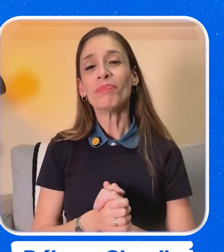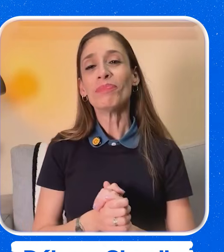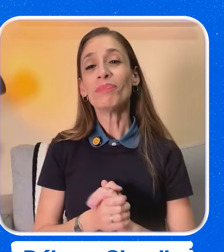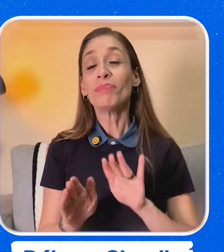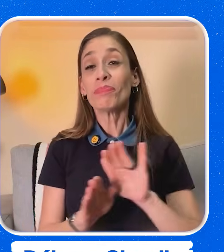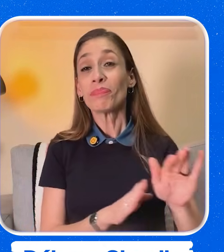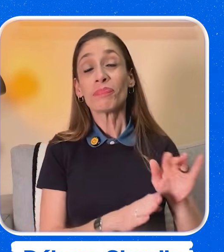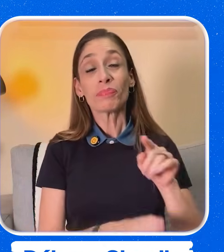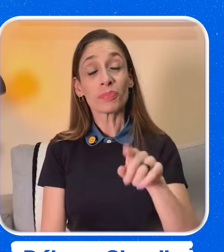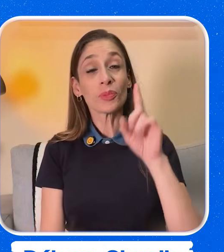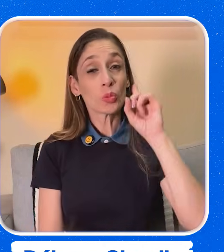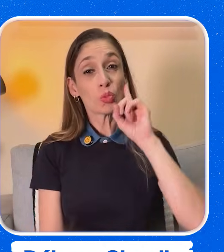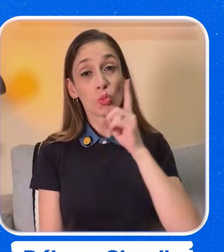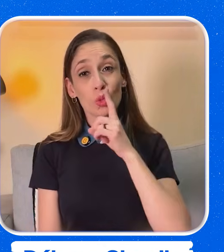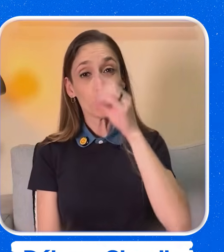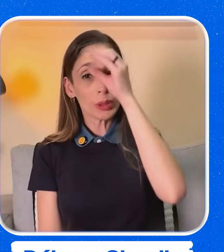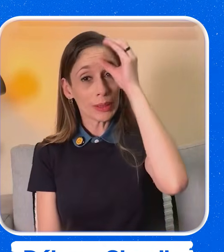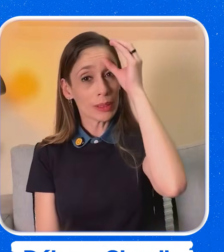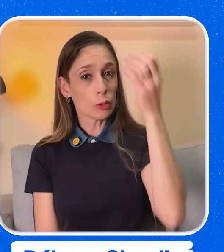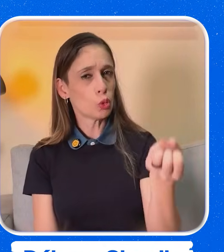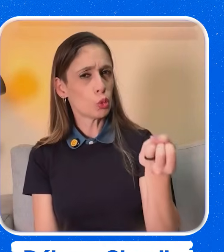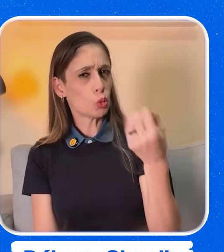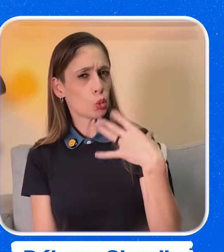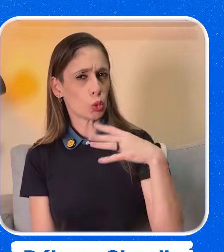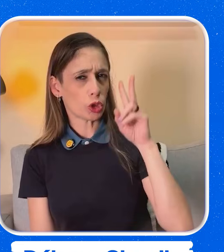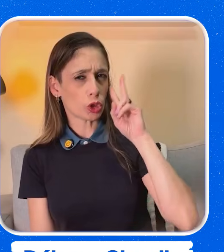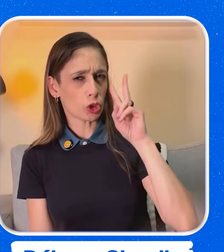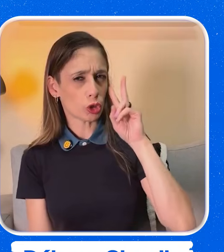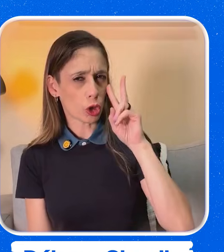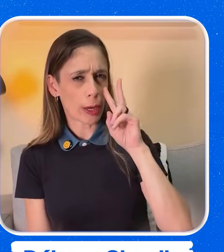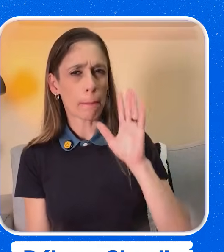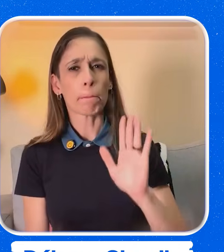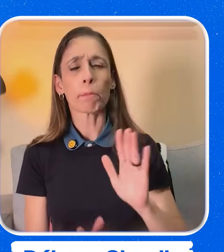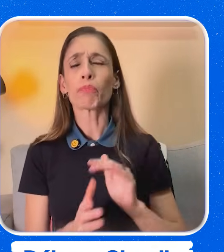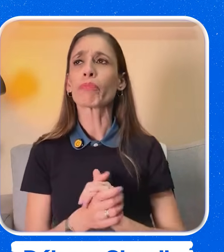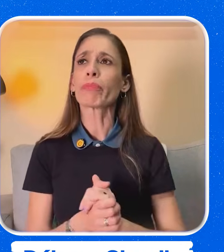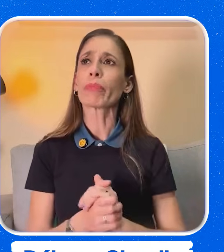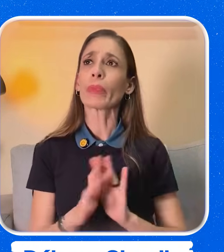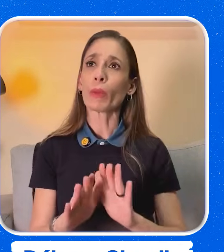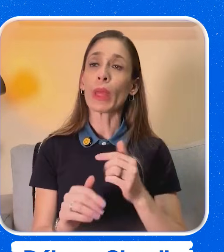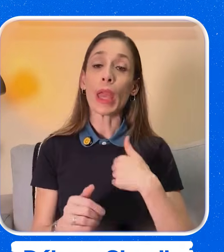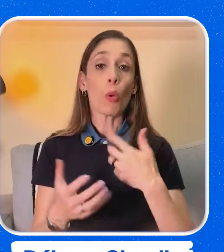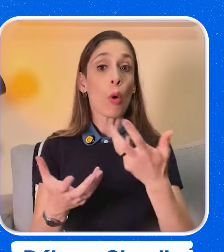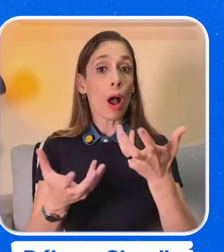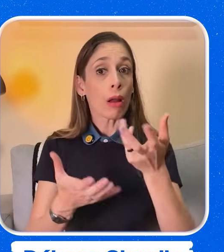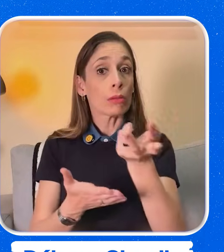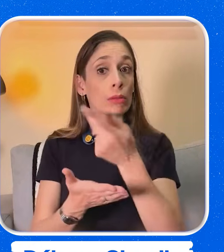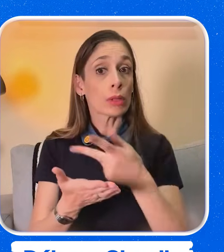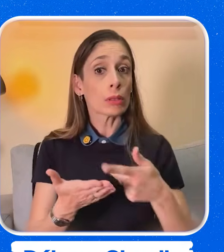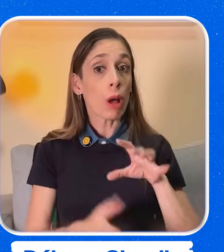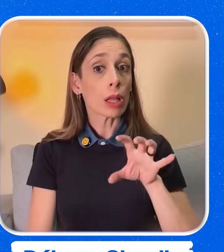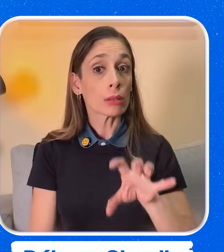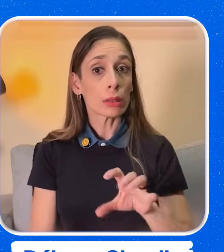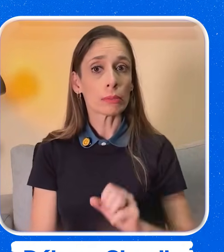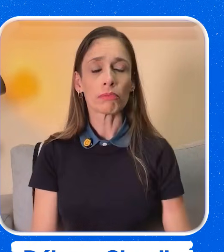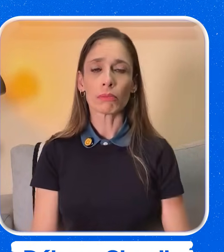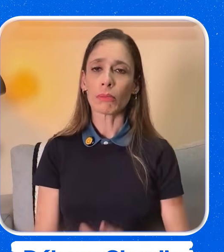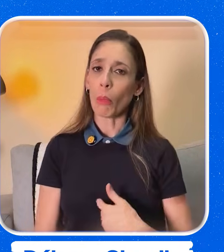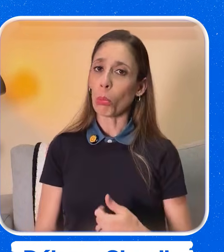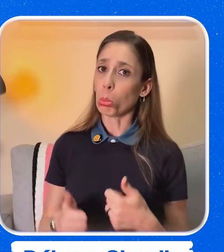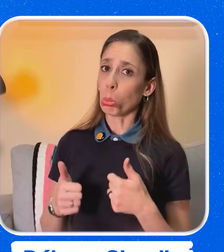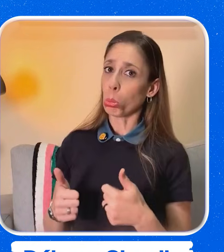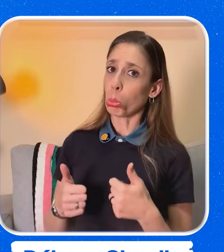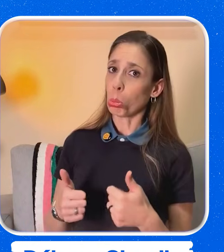Ele me contou uma história, né, em relação. Ele me falou: ah, eu quero um desenho assim. Aí eu, tá, tudo bem.